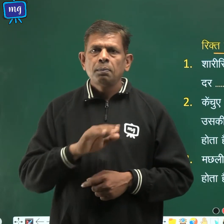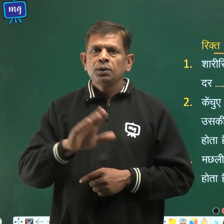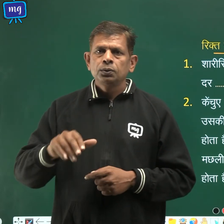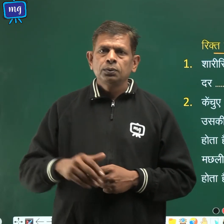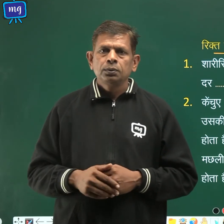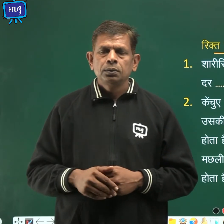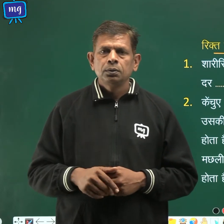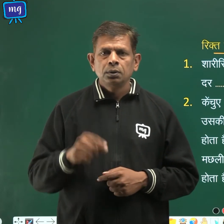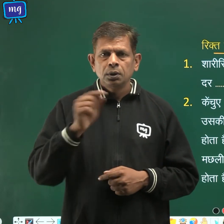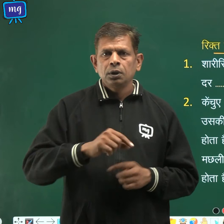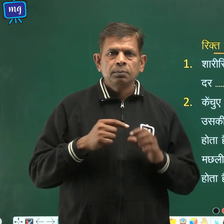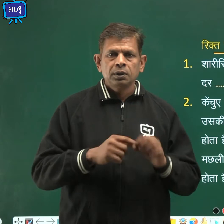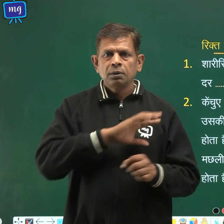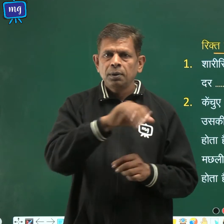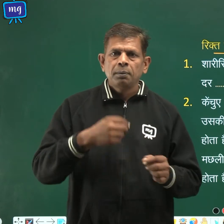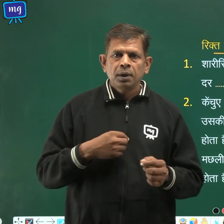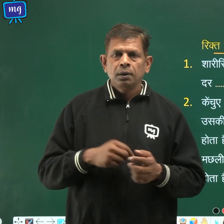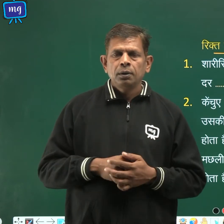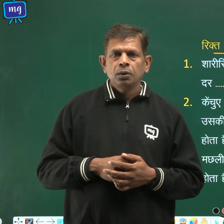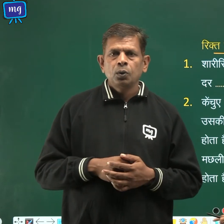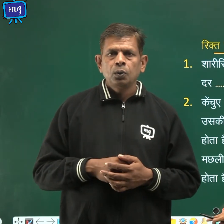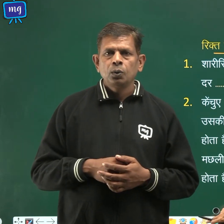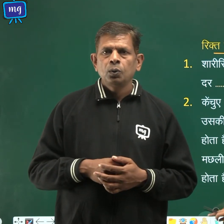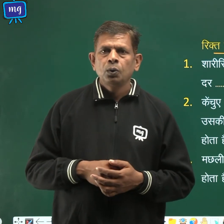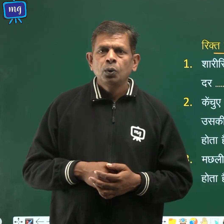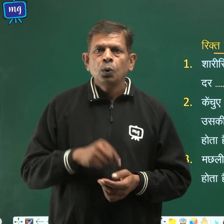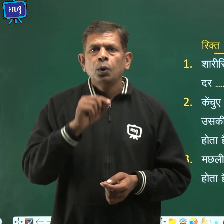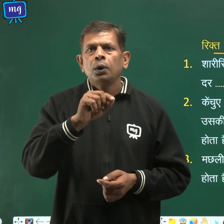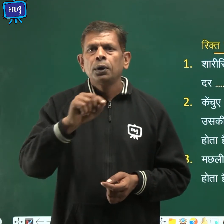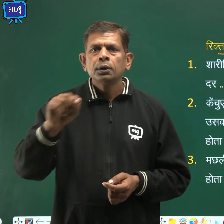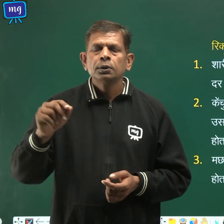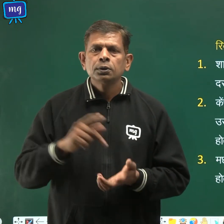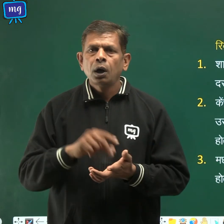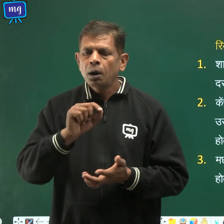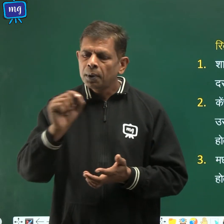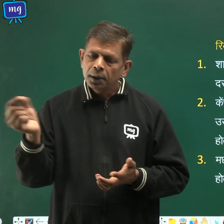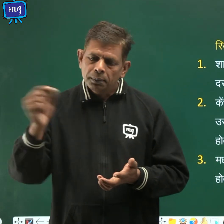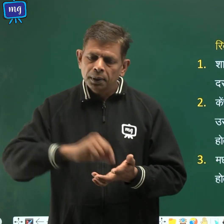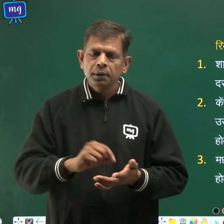बच्चों इस प्रश्न में हमें रिक्त स्थान भरने हैं।